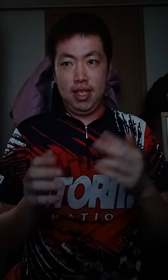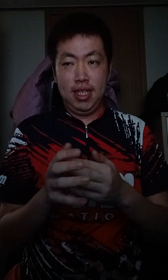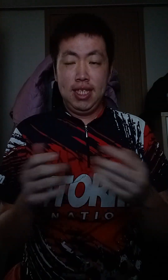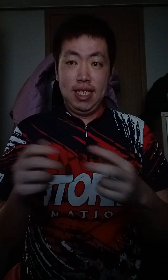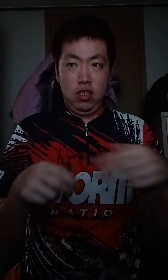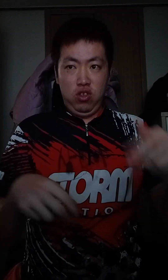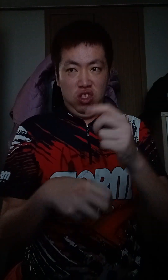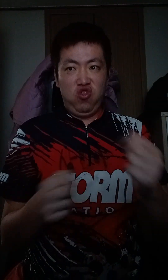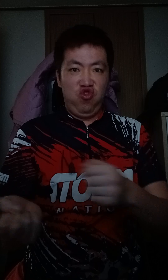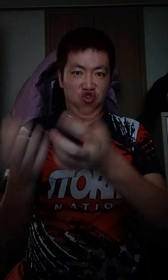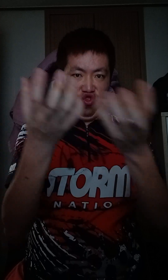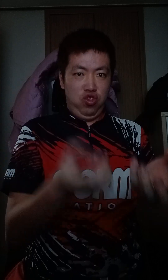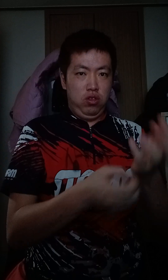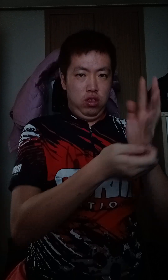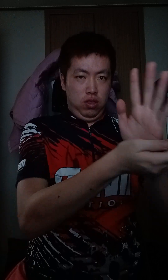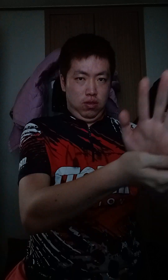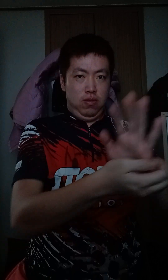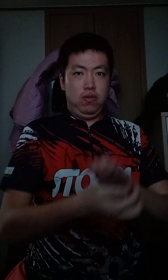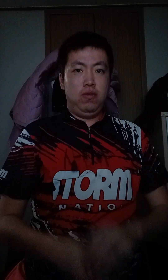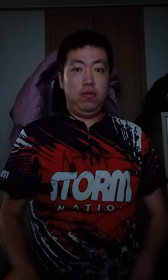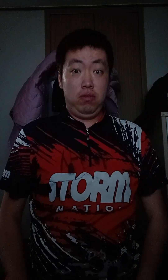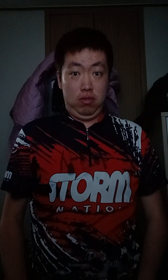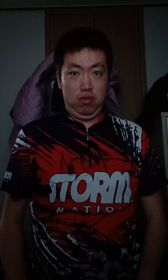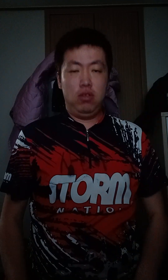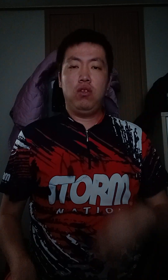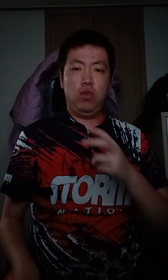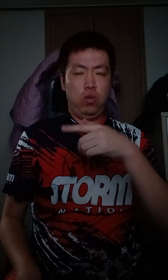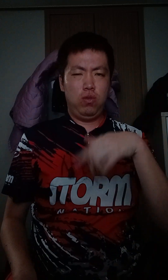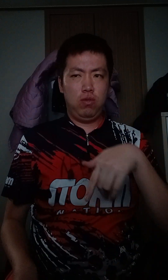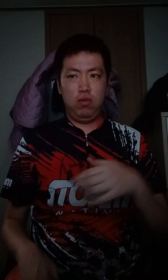밖으로 튕겨져 나왔습니다. 가로등도 종이장처럼 구겨졌습니다.